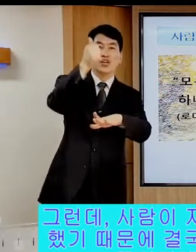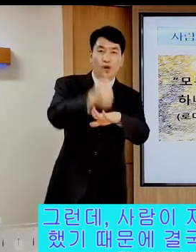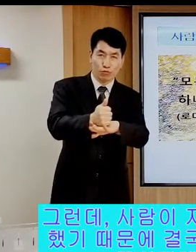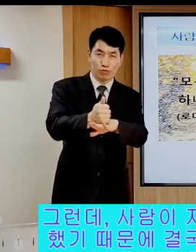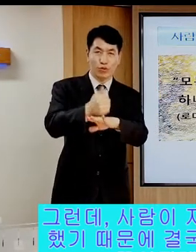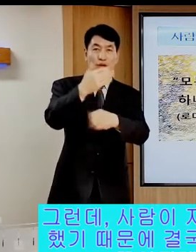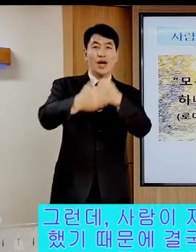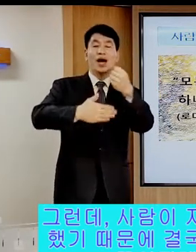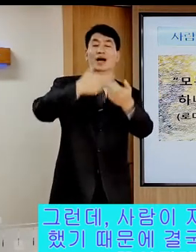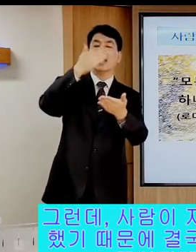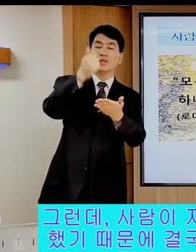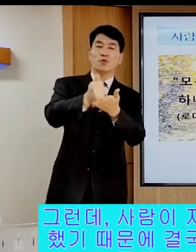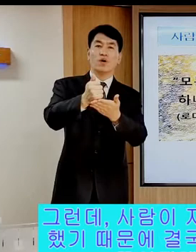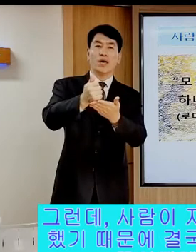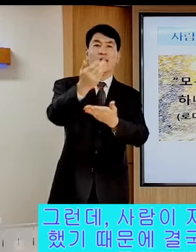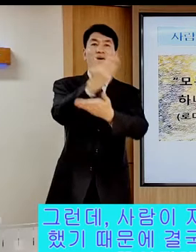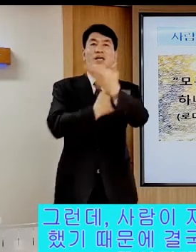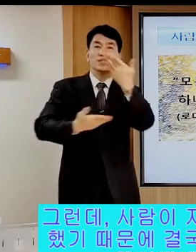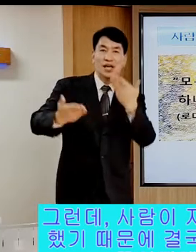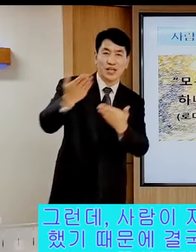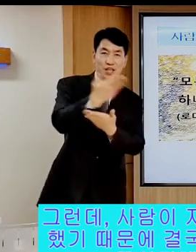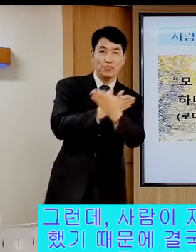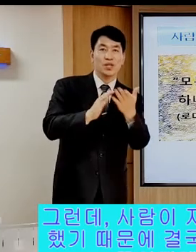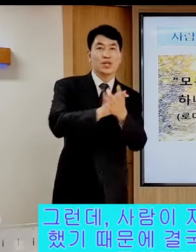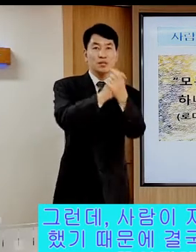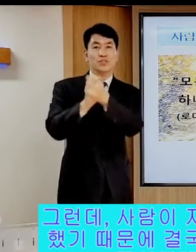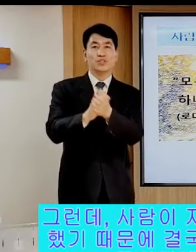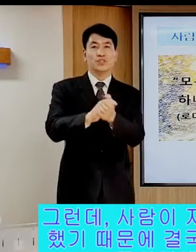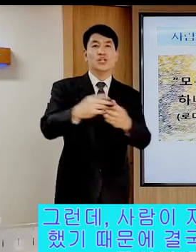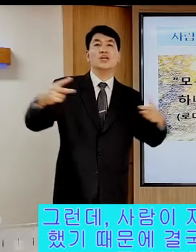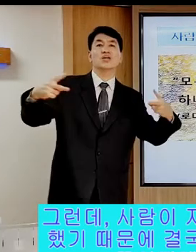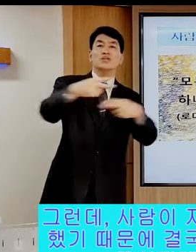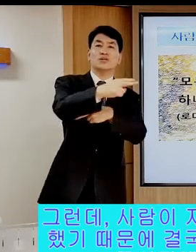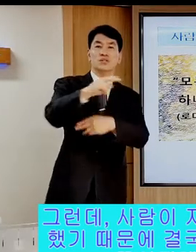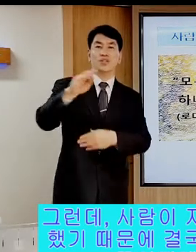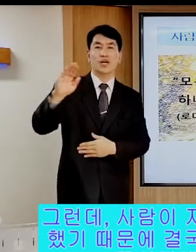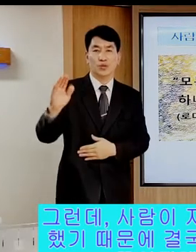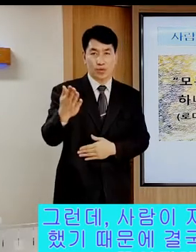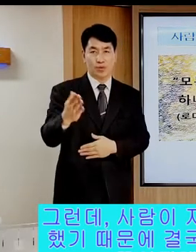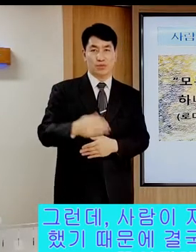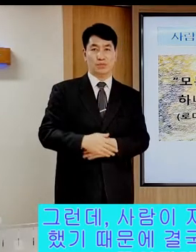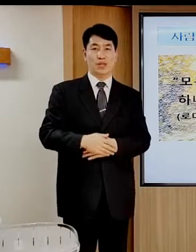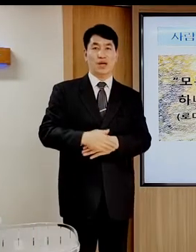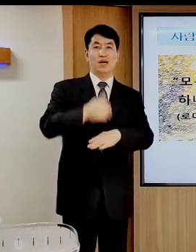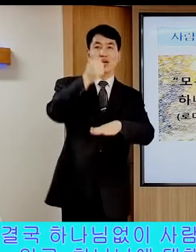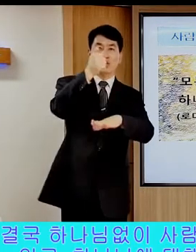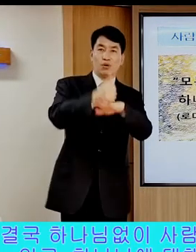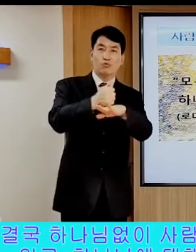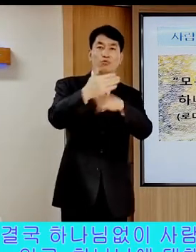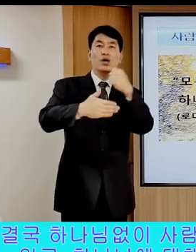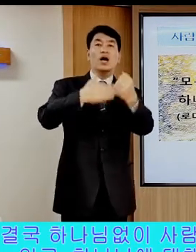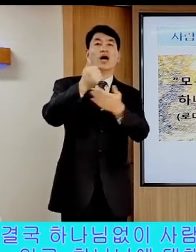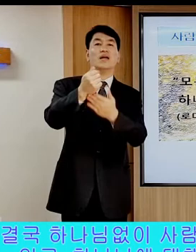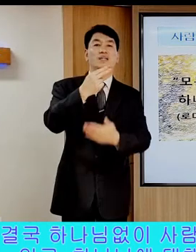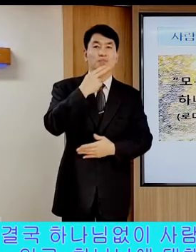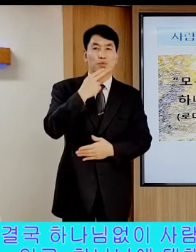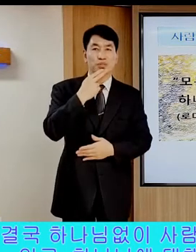결국 하나님과의 사귐은 끊어지게 되었습니다. 결국 하나님